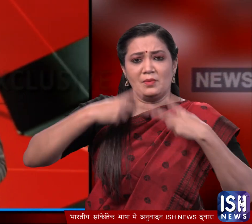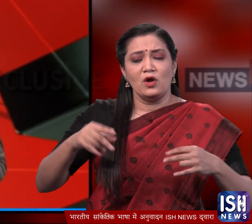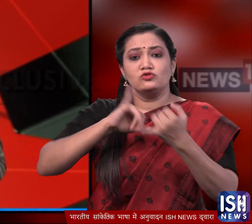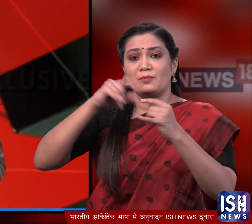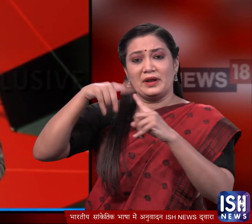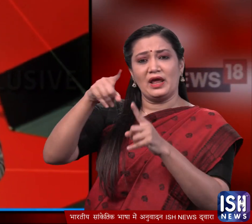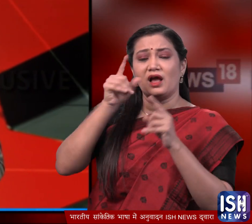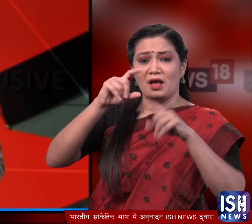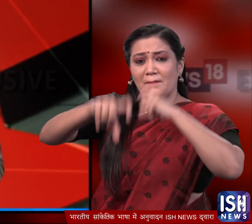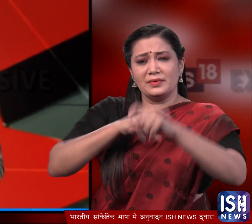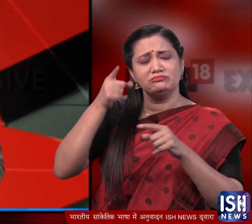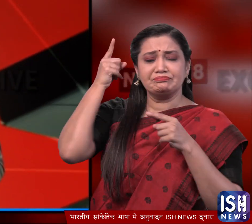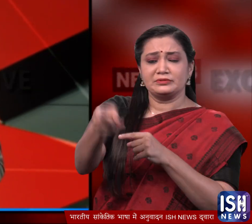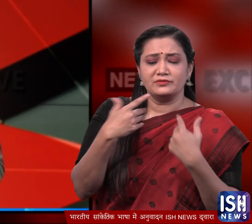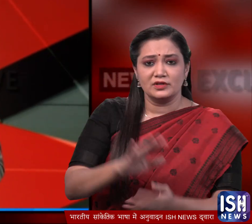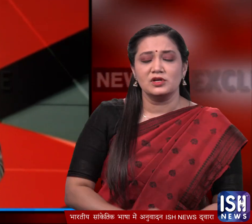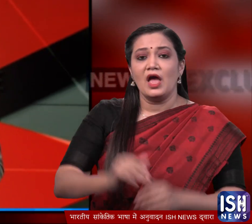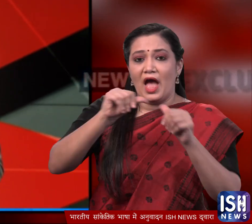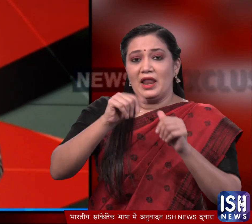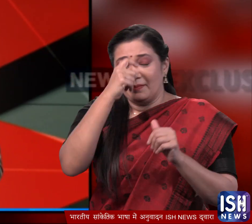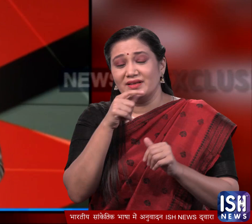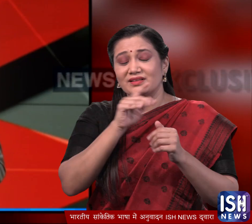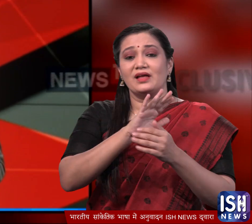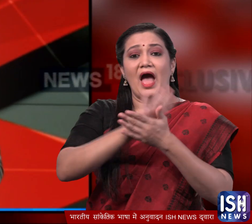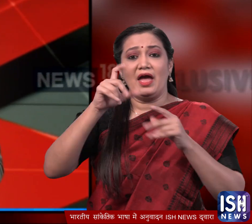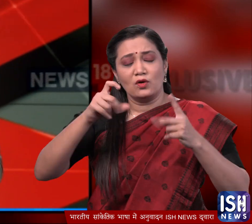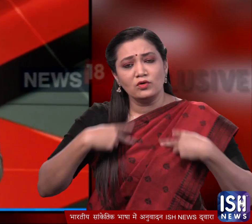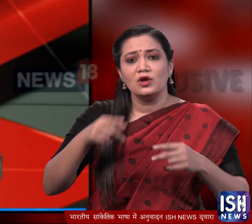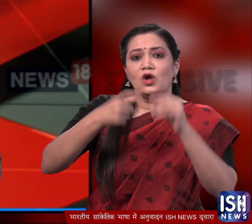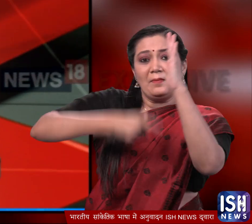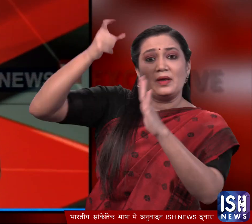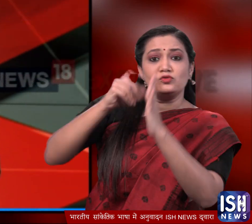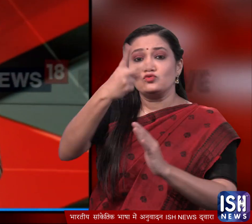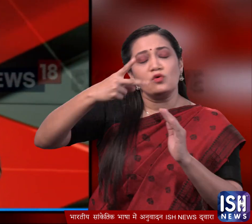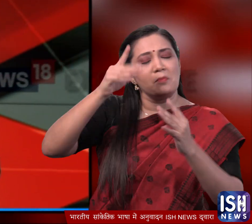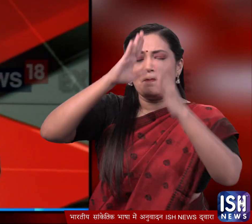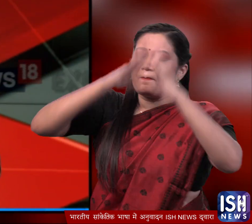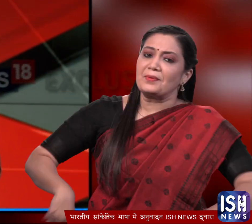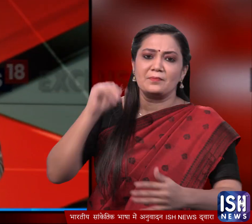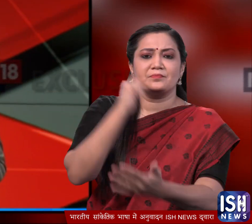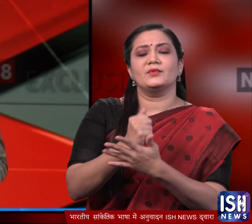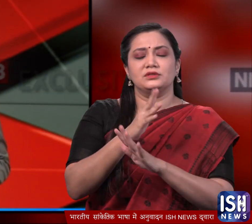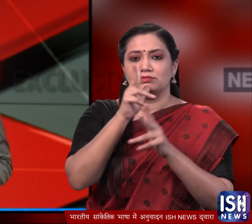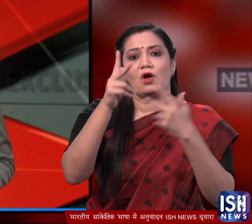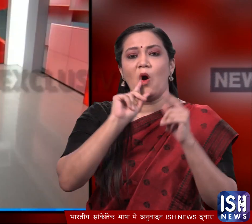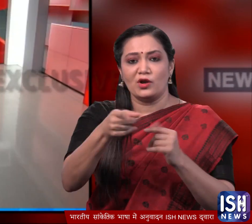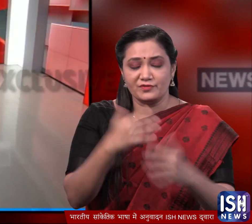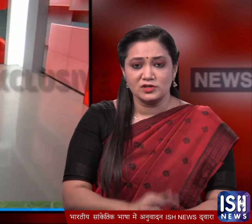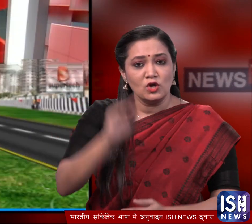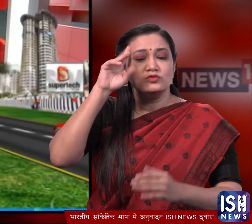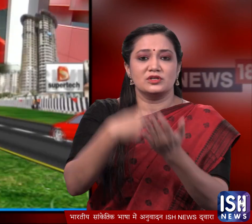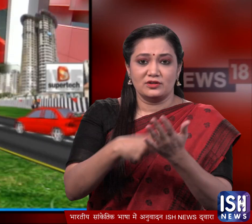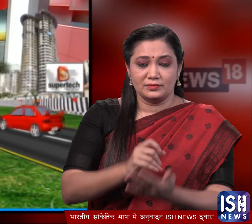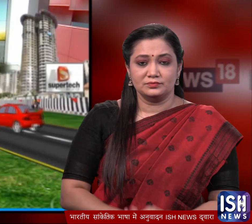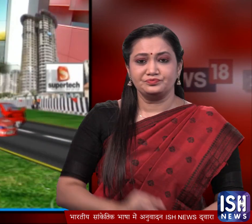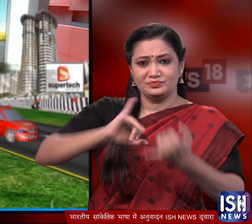को बड़ा झटका लगा और कोर्ट ने इलाहाबाद हाईकोर्ट के आदेश पर मोहर लगाते हुए उसके 2 टावरों को गिराने का आदेश दिया। न्यूज़ 18 के एहतशाम खान की रिपोर्ट है कि